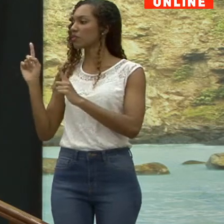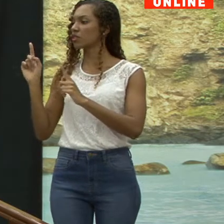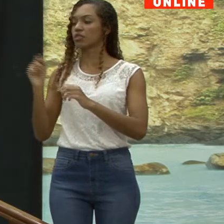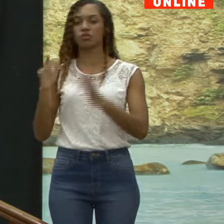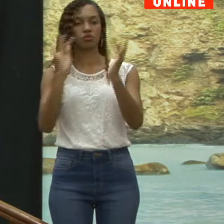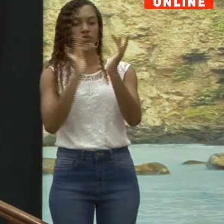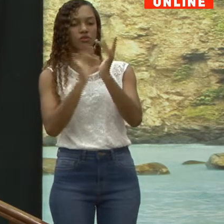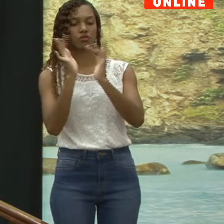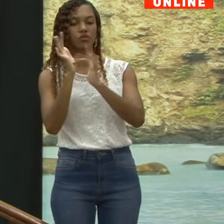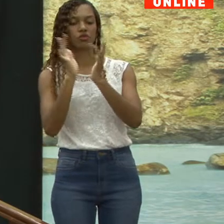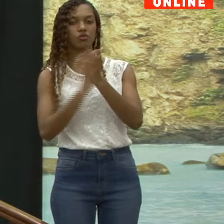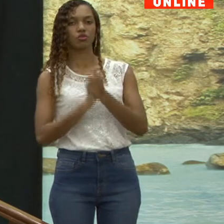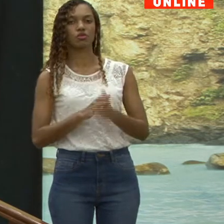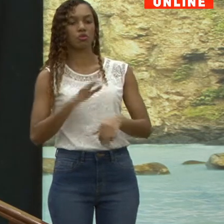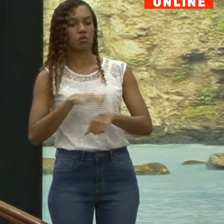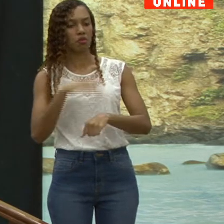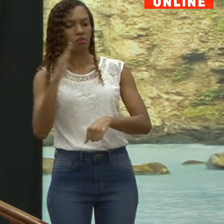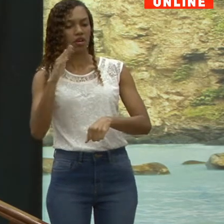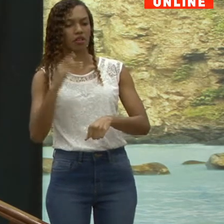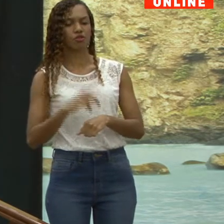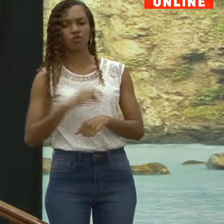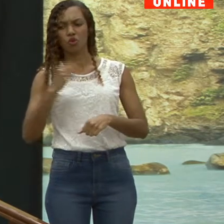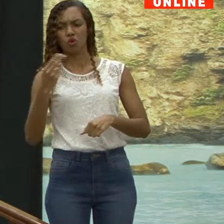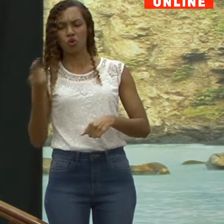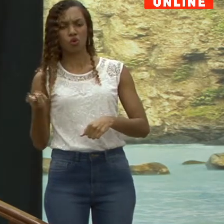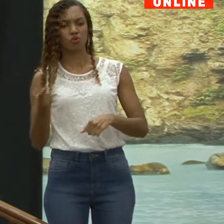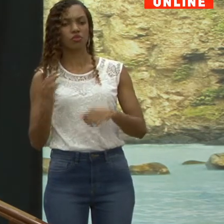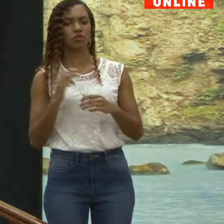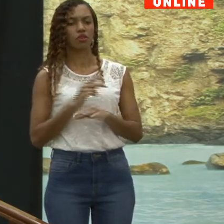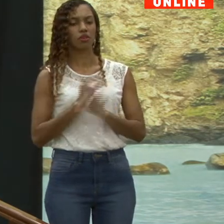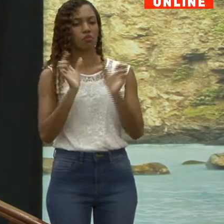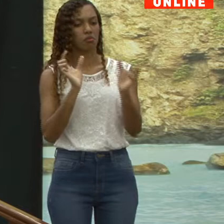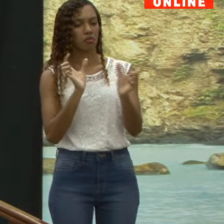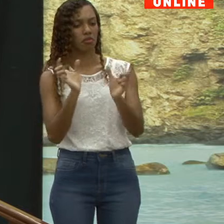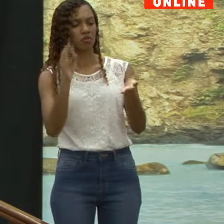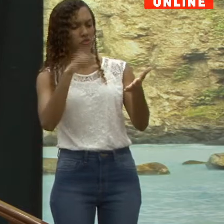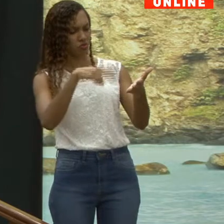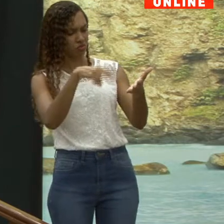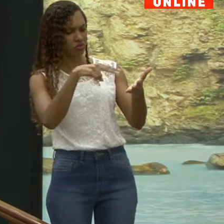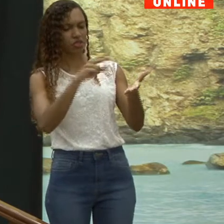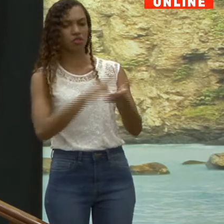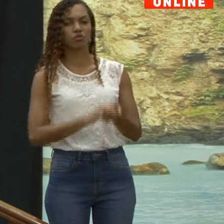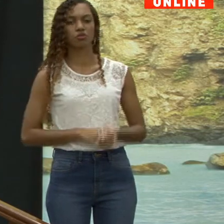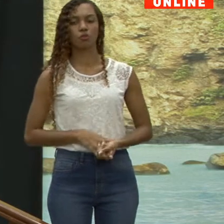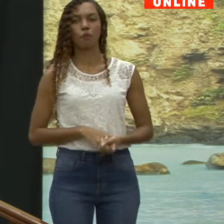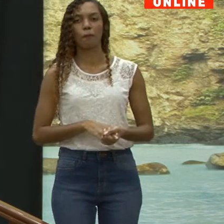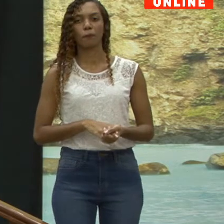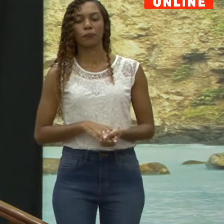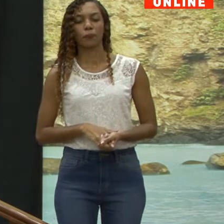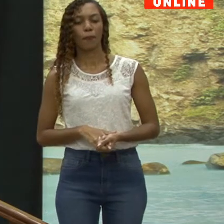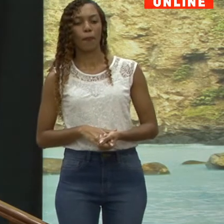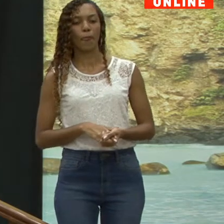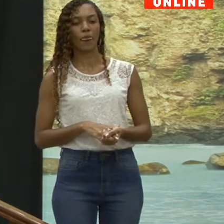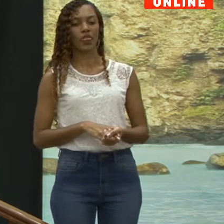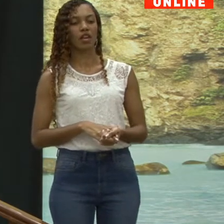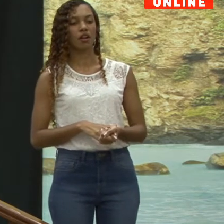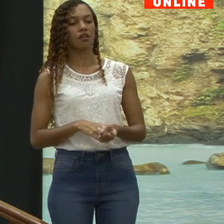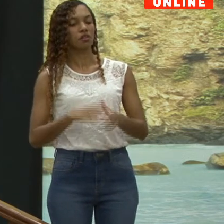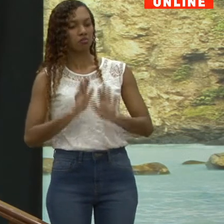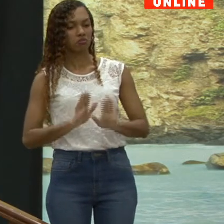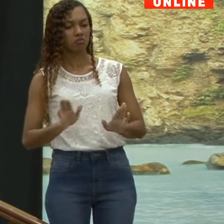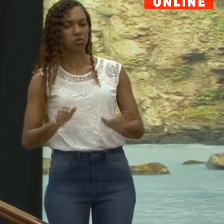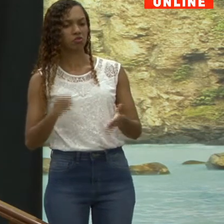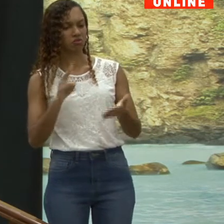Mas depois tem uma outra palavra do texto, muito embora a mensagem não seja uma mensagem textual, mas uma mensagem